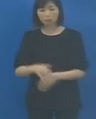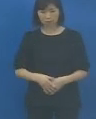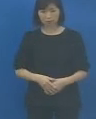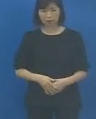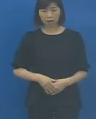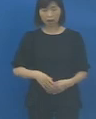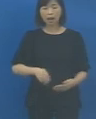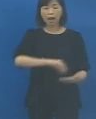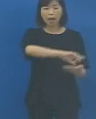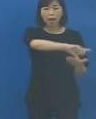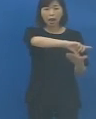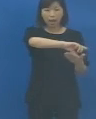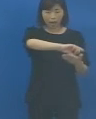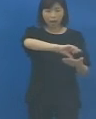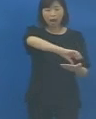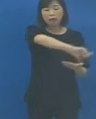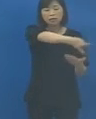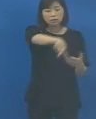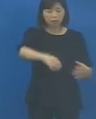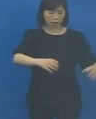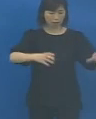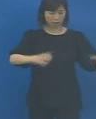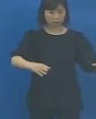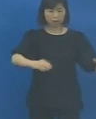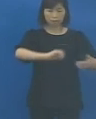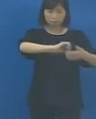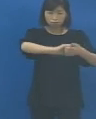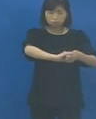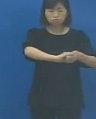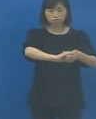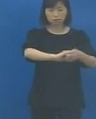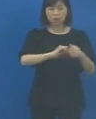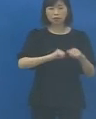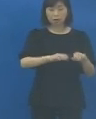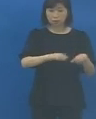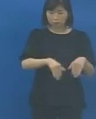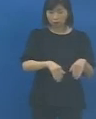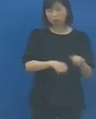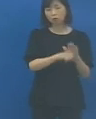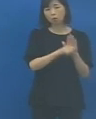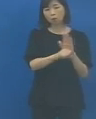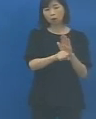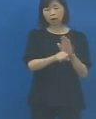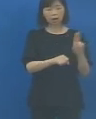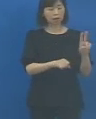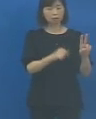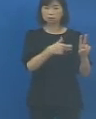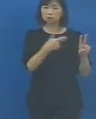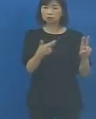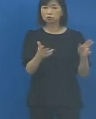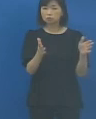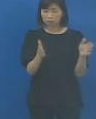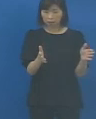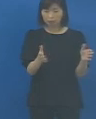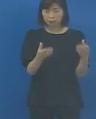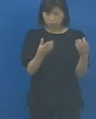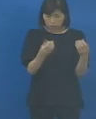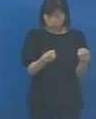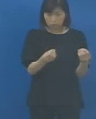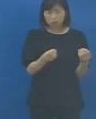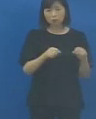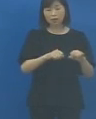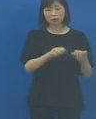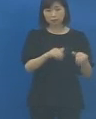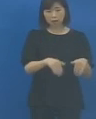でやったことの効果というのは2週間という期間をしっかりやり遂げれば一定の効果